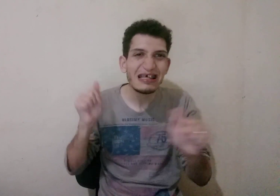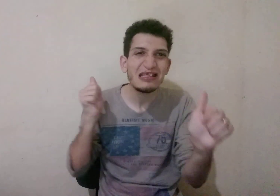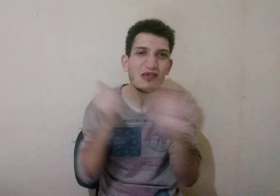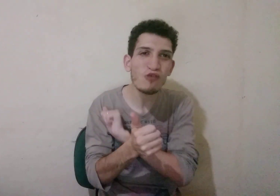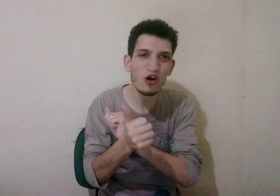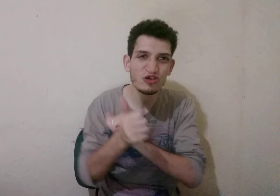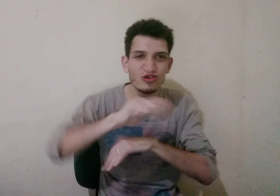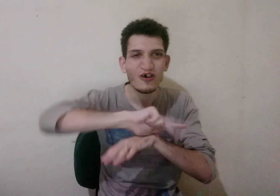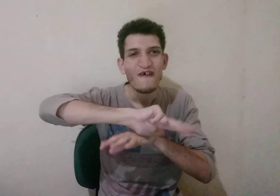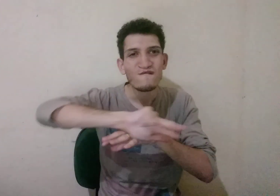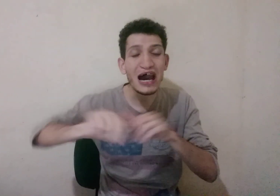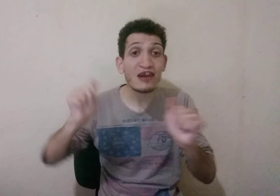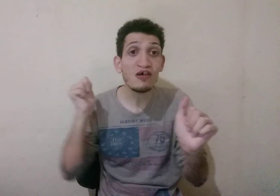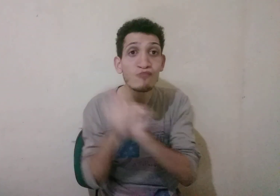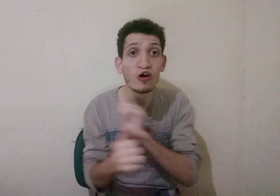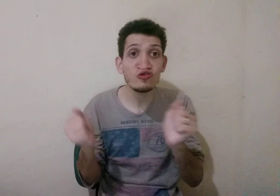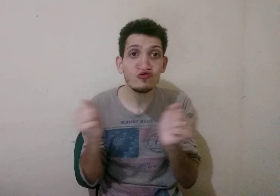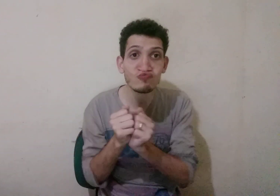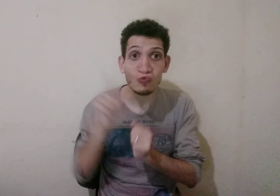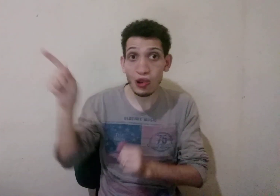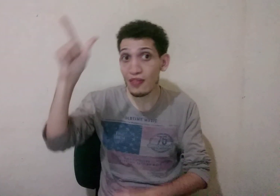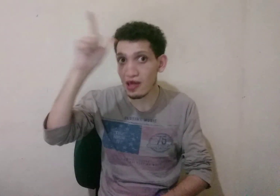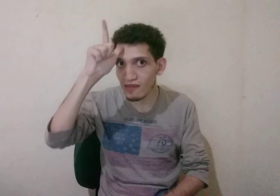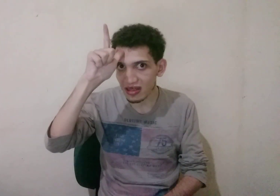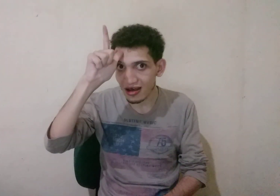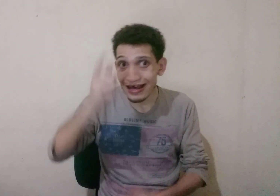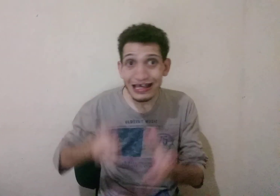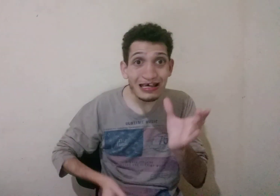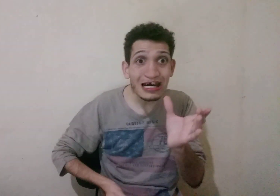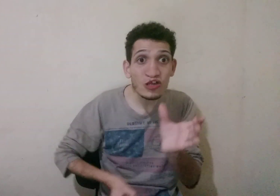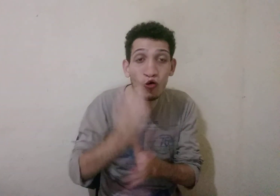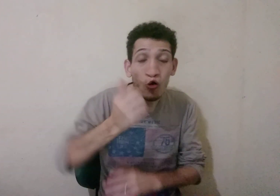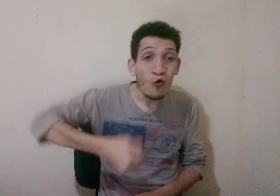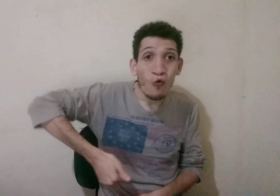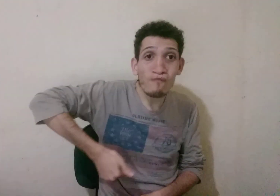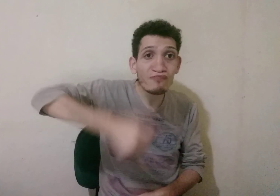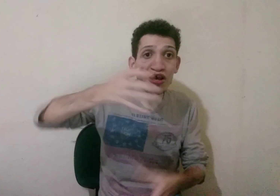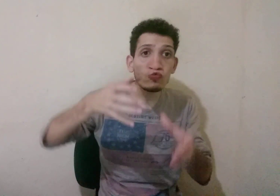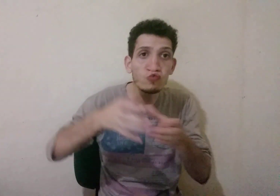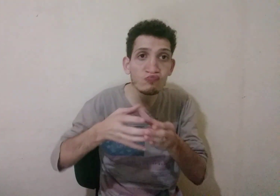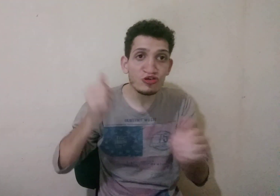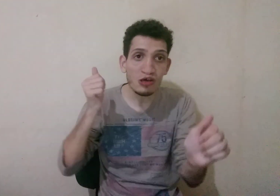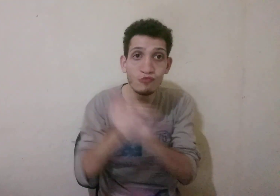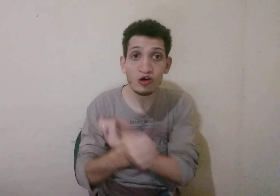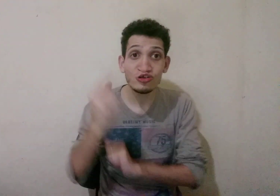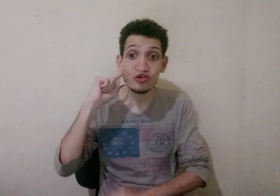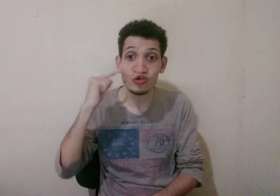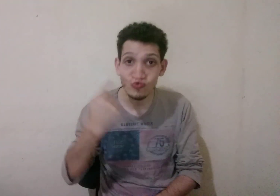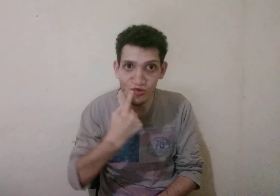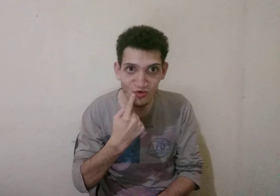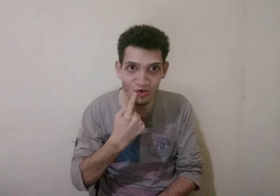esportes, vários esportes juntos, lá na Alemanha, que criou o primeiro grupo de esportes de surdos